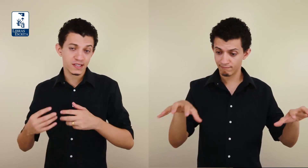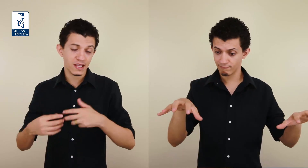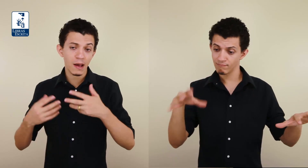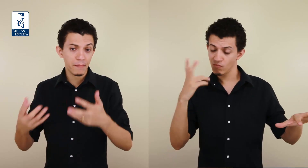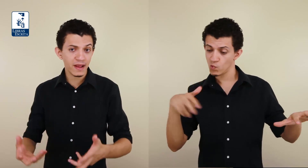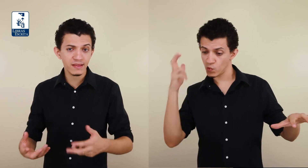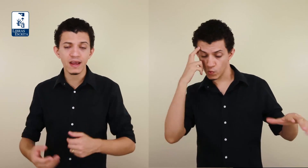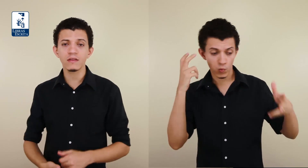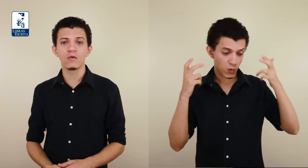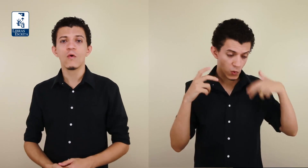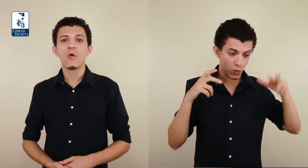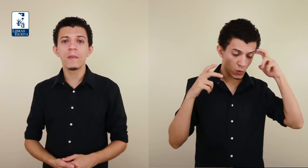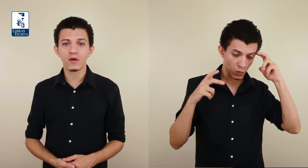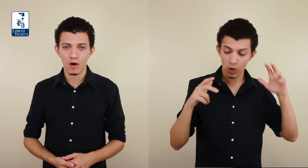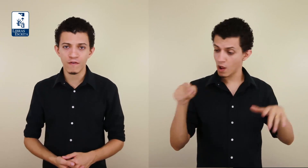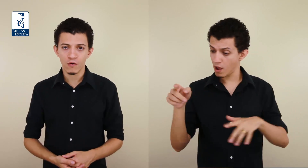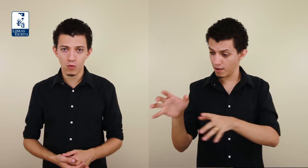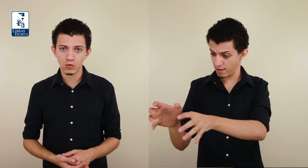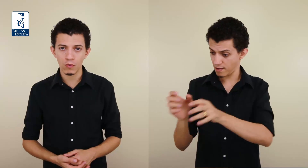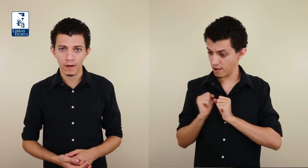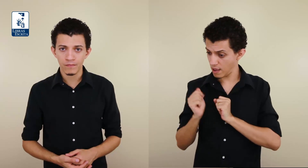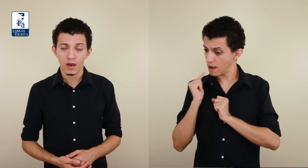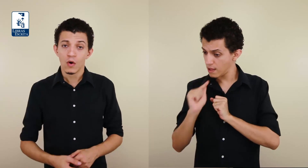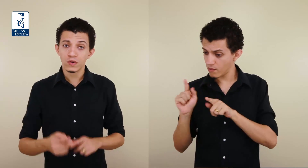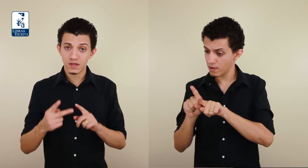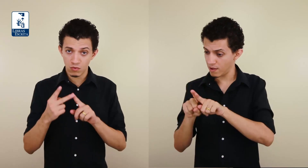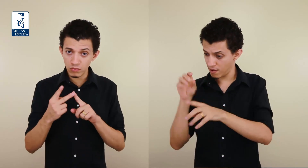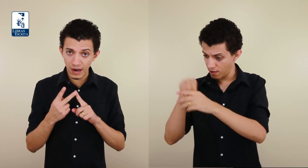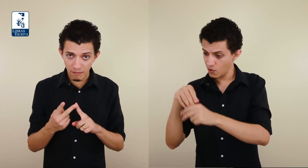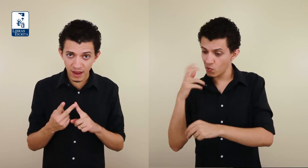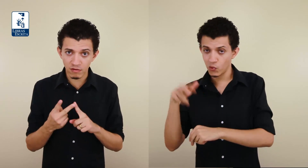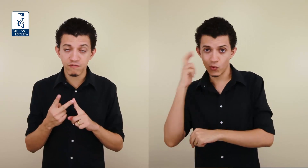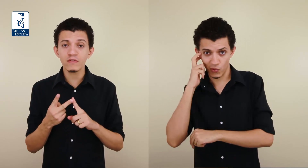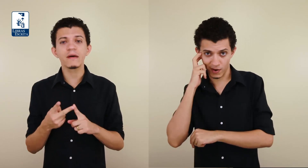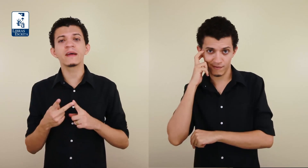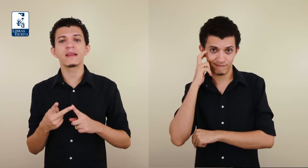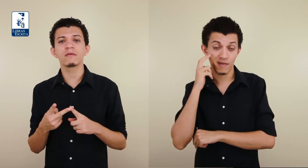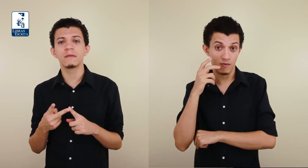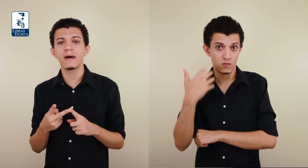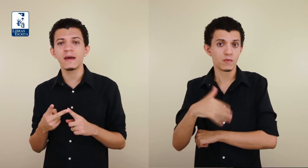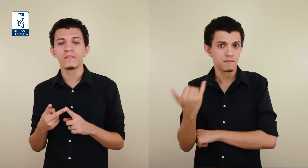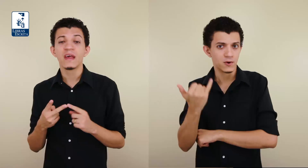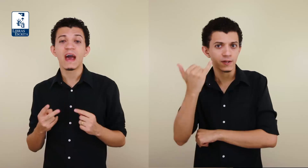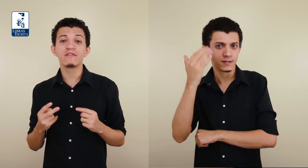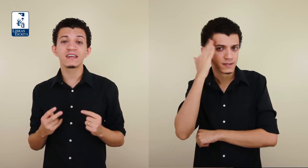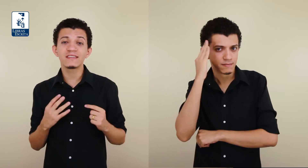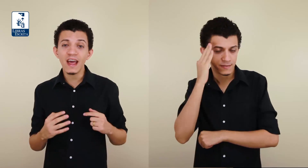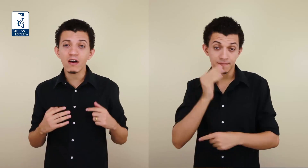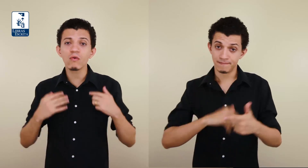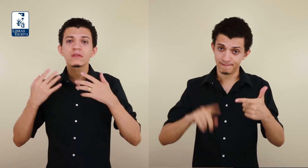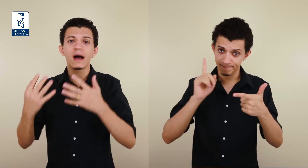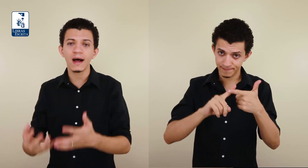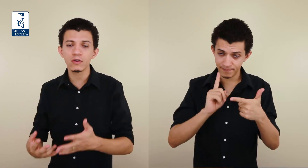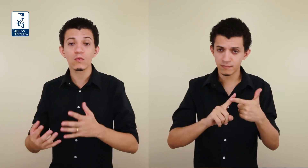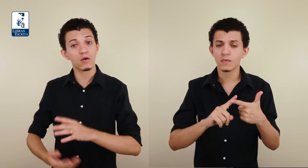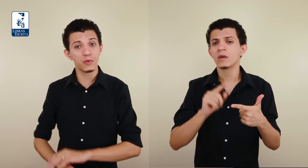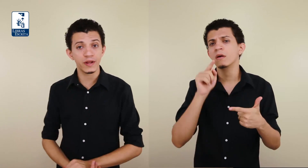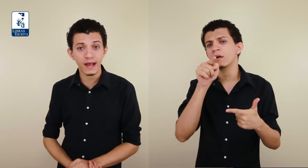está aprendendo uma nova cultura. O segundo elemento fundamental também é você ter contato com a